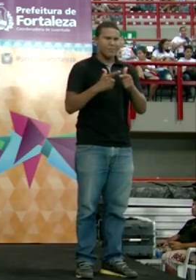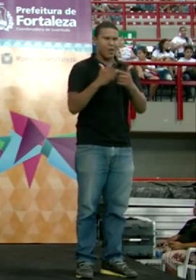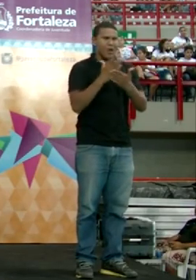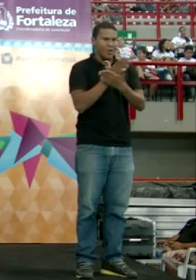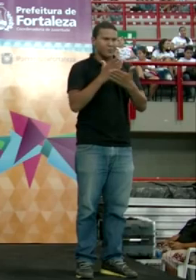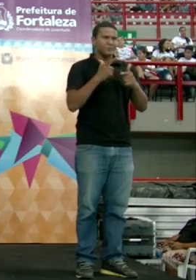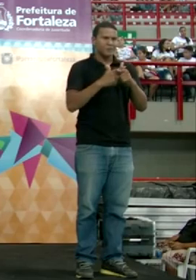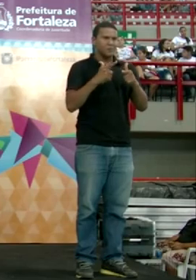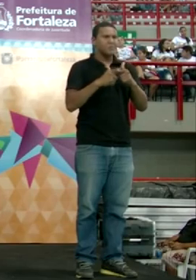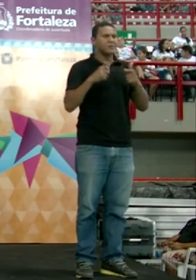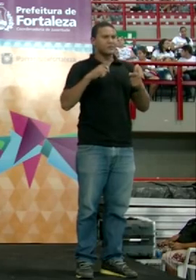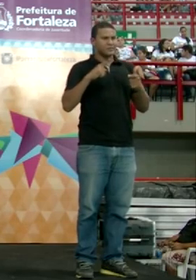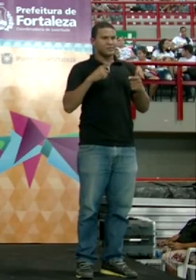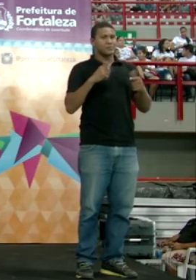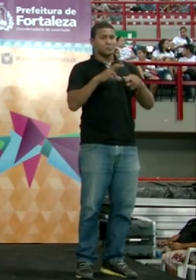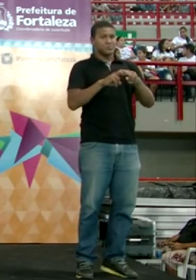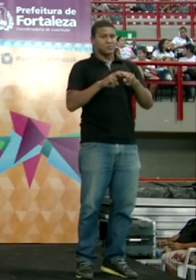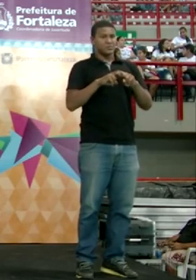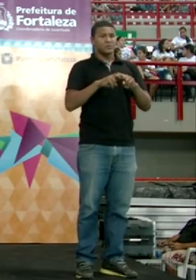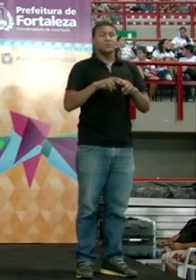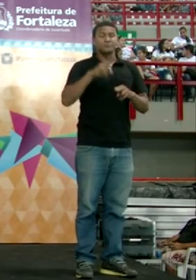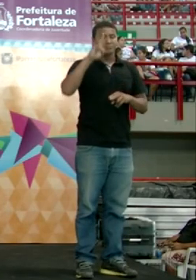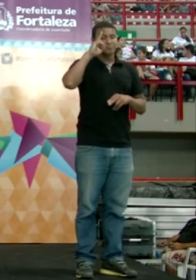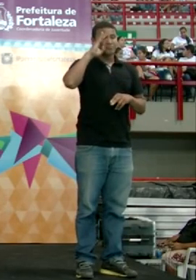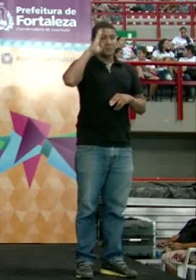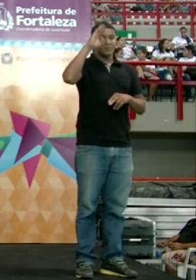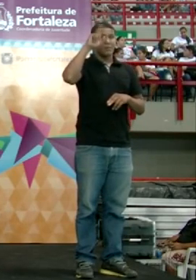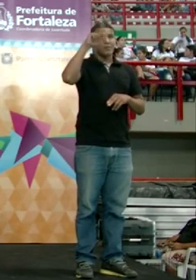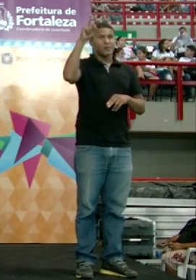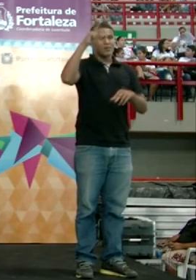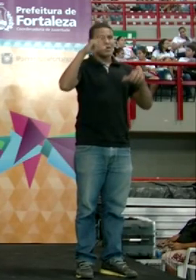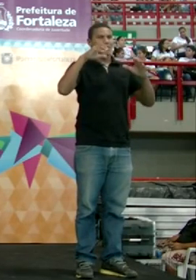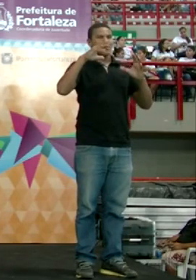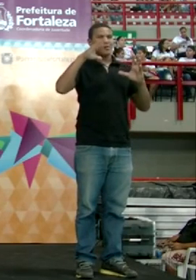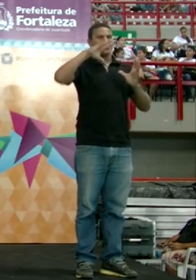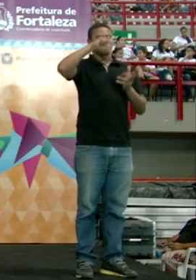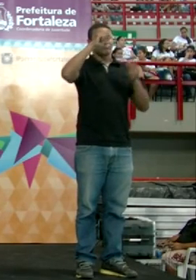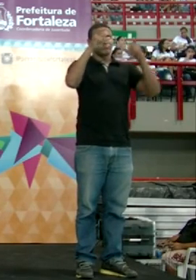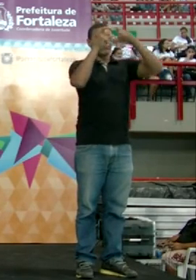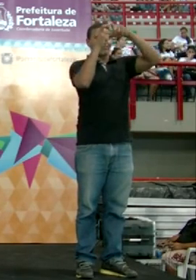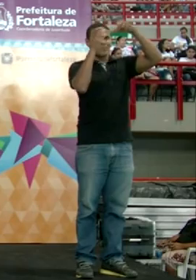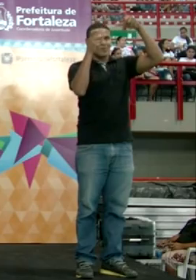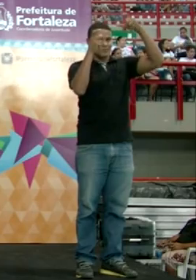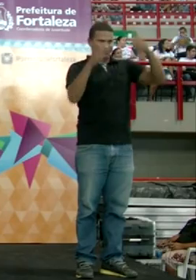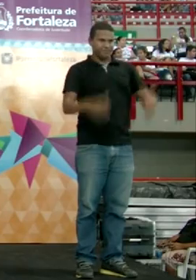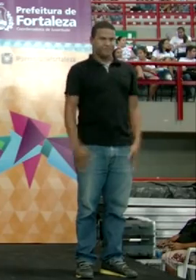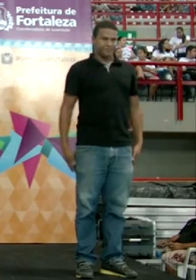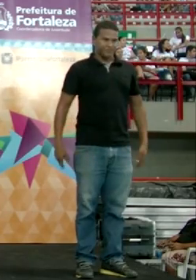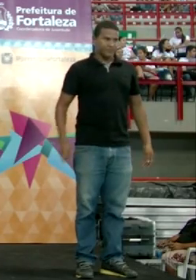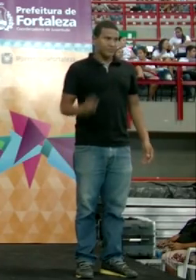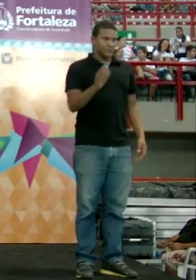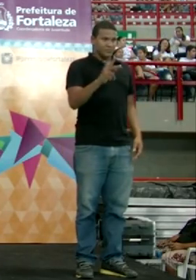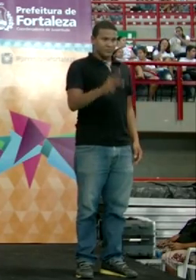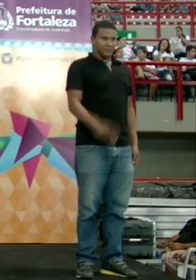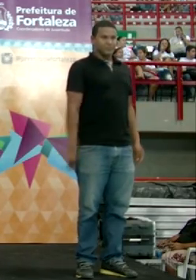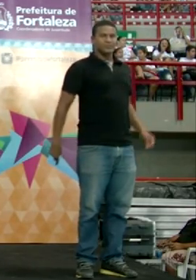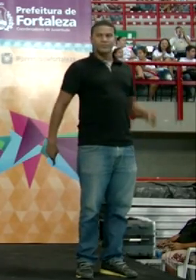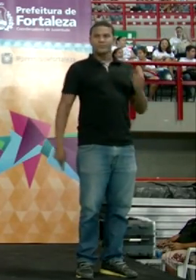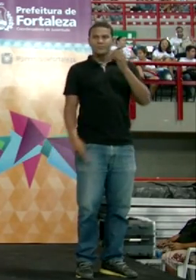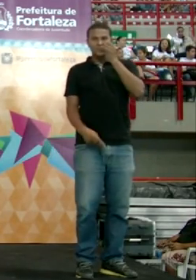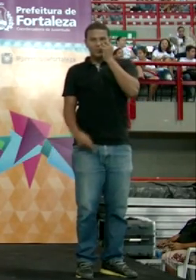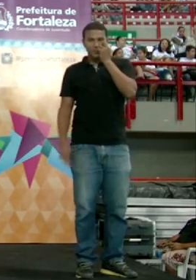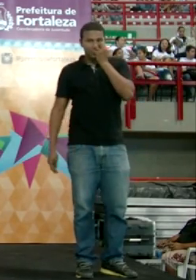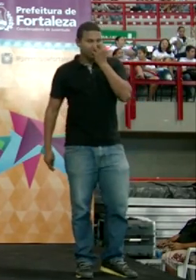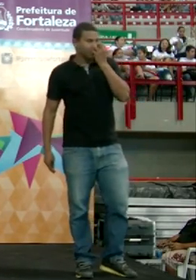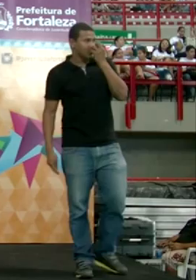inclusive com relação a efeito estufa, certo? Deixa eu ver aqui as dúvidas, né?